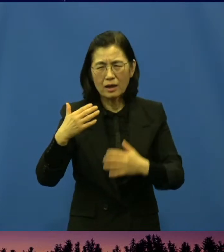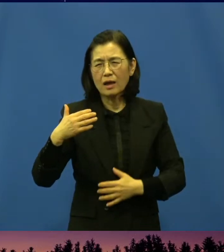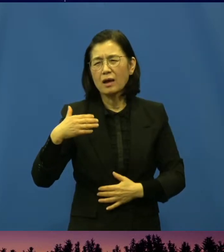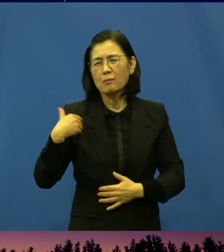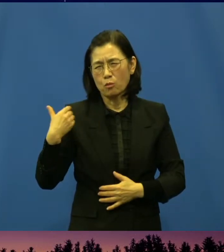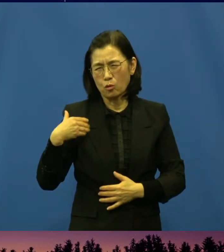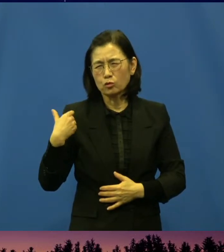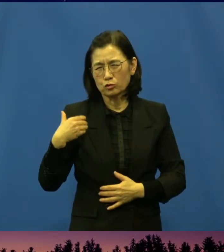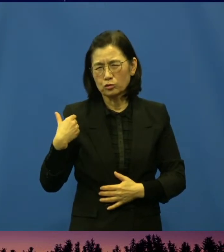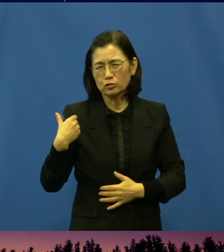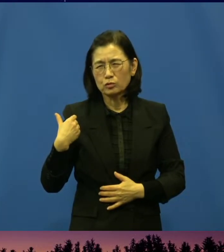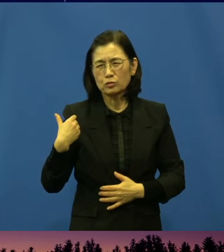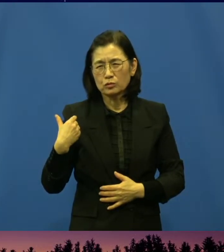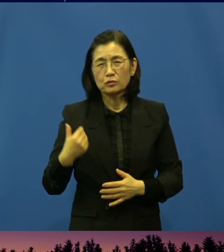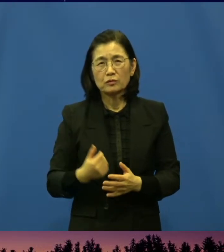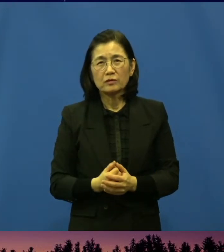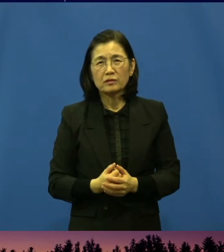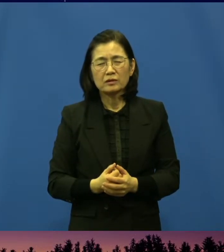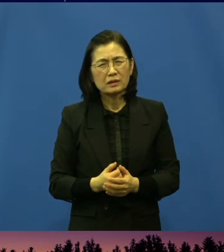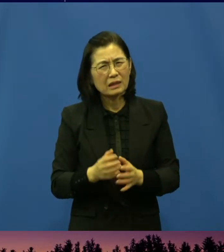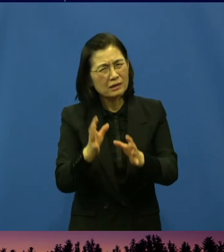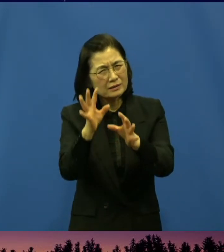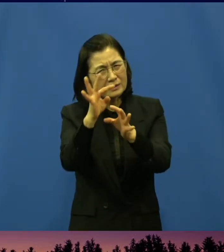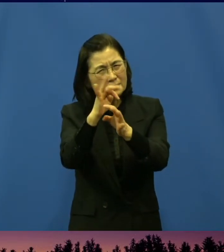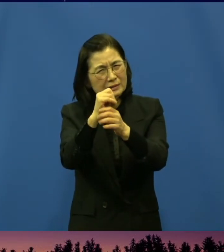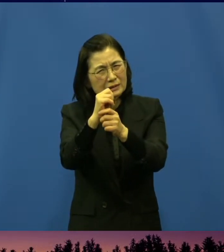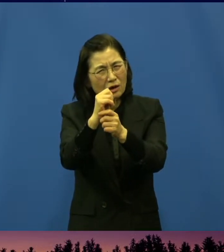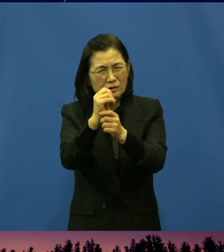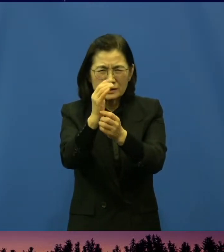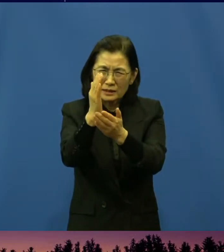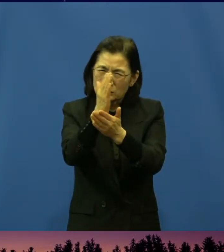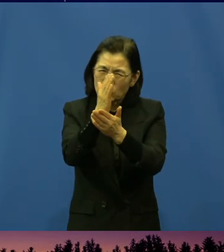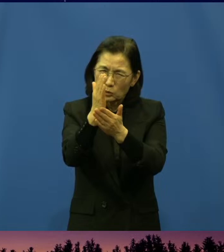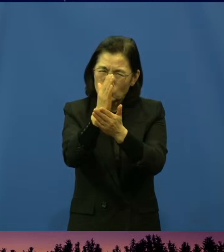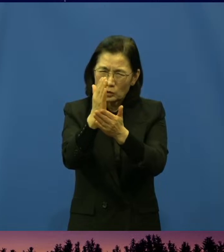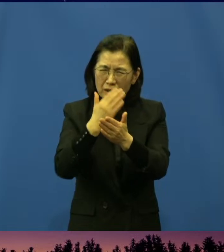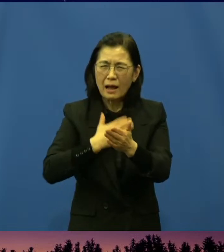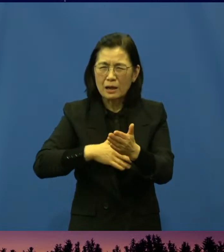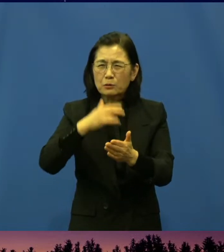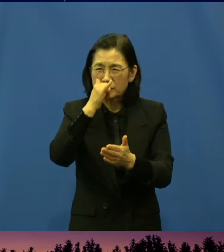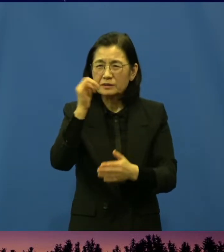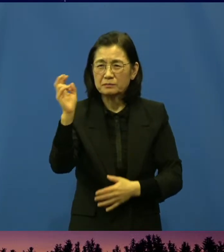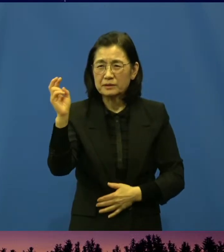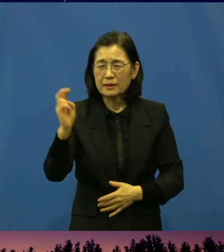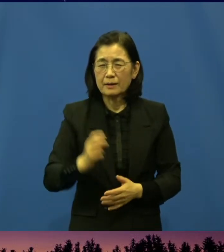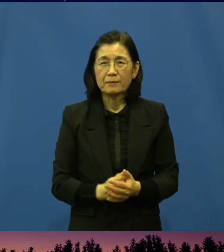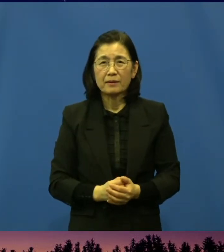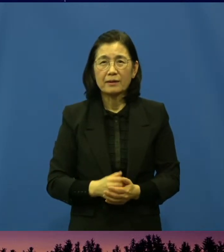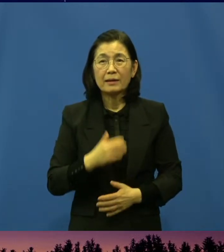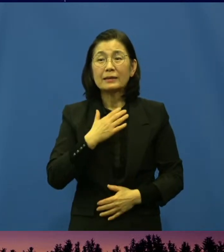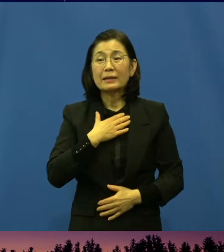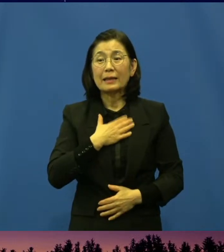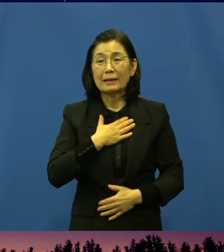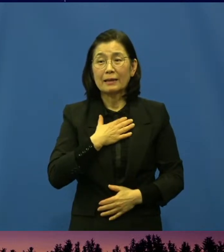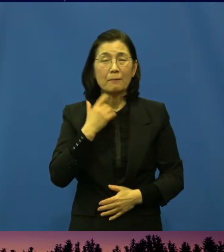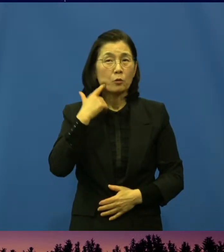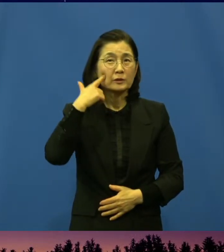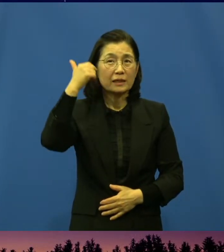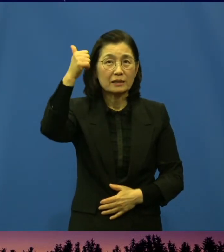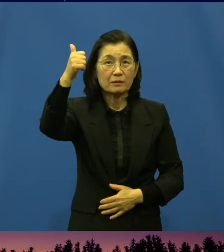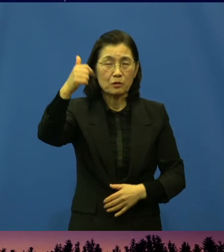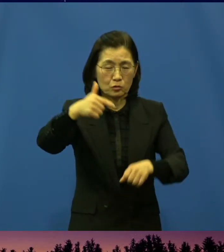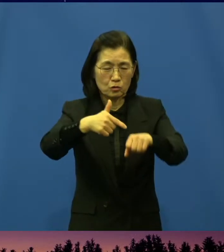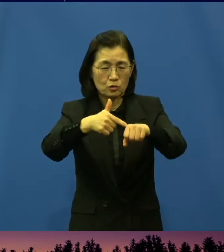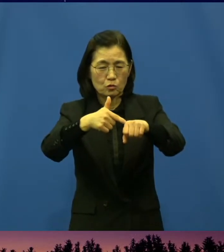그러나 언제쯤 여러분 아시잖아요, 그죠? 예, 저는 초등학교 6학년 때 교회는 탁